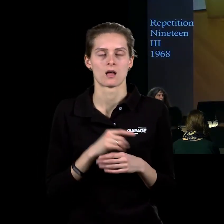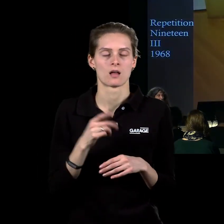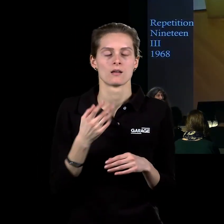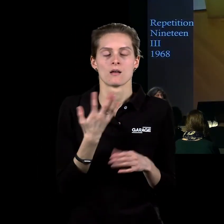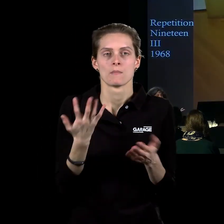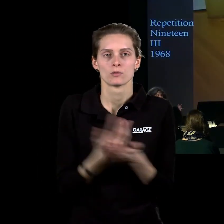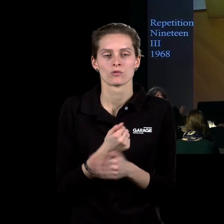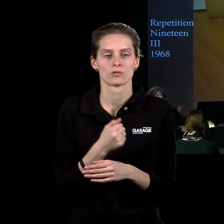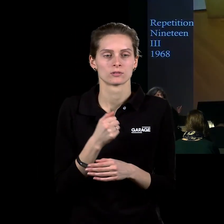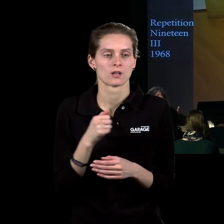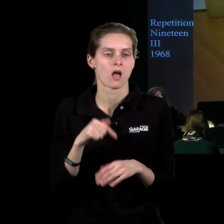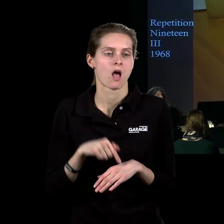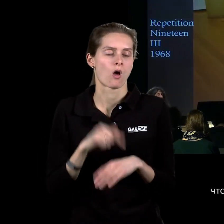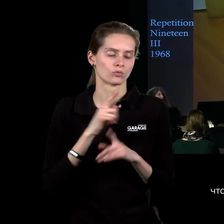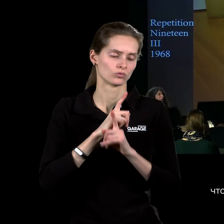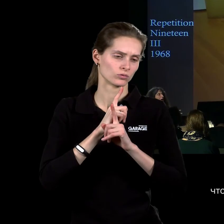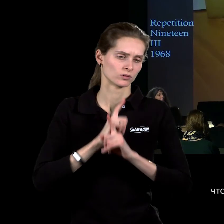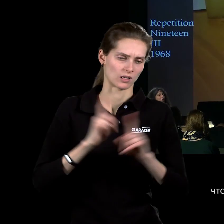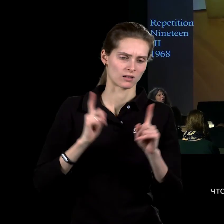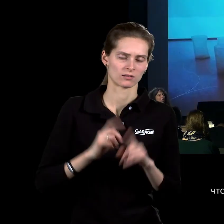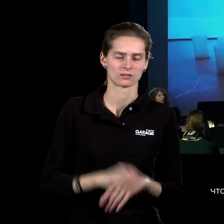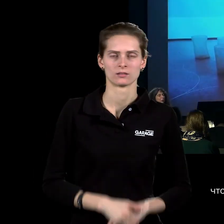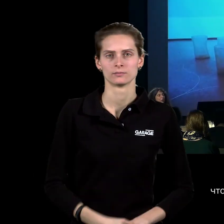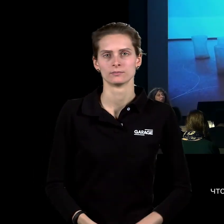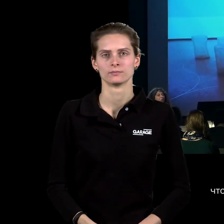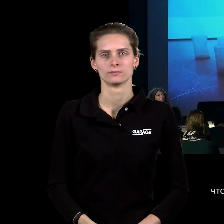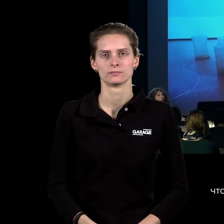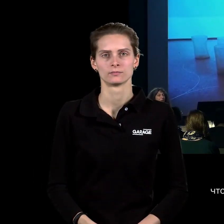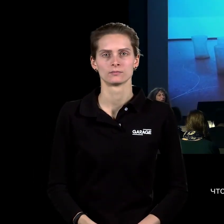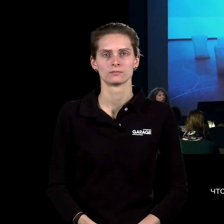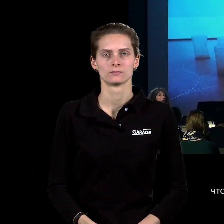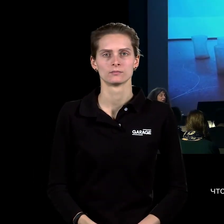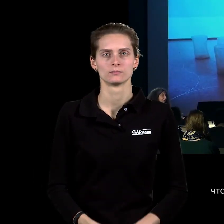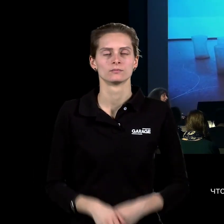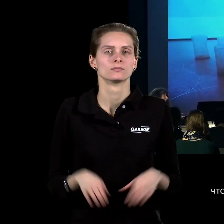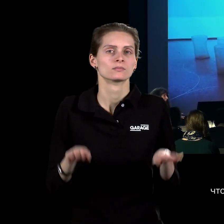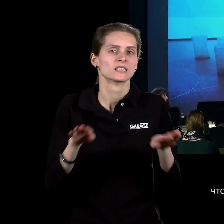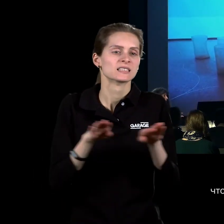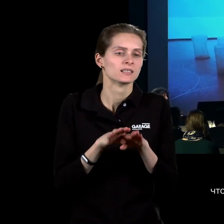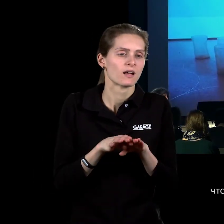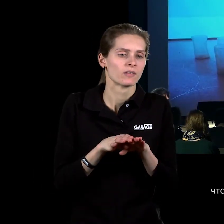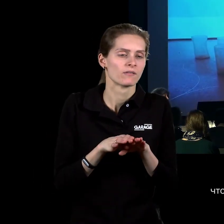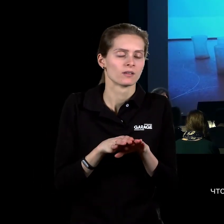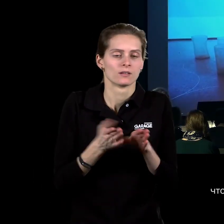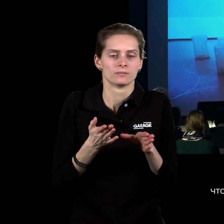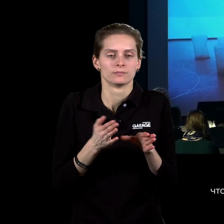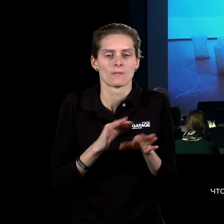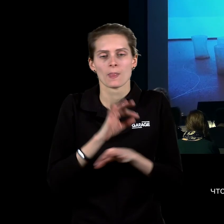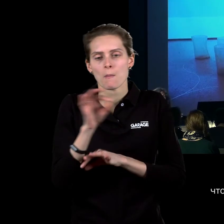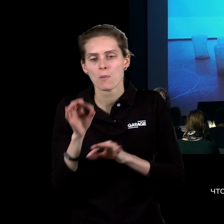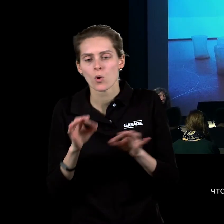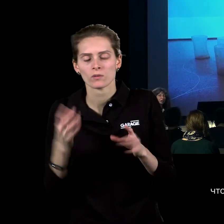ощущение и эти странные материалы, это то, что опять-таки соотносит произведение с